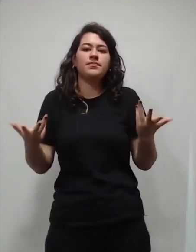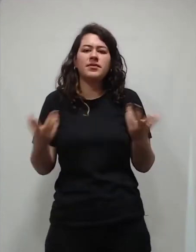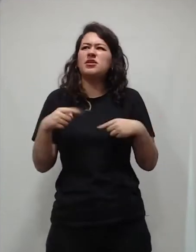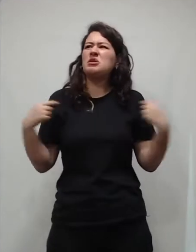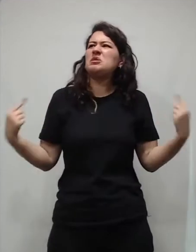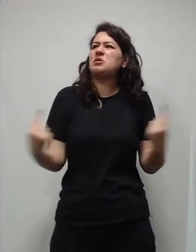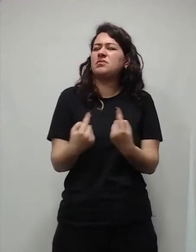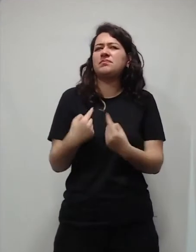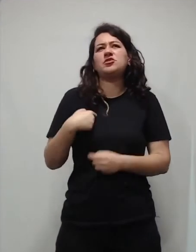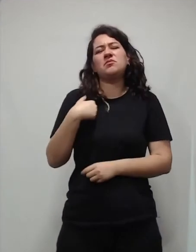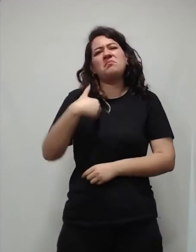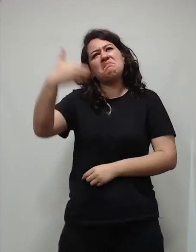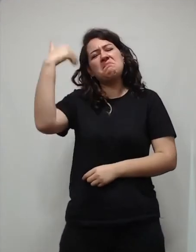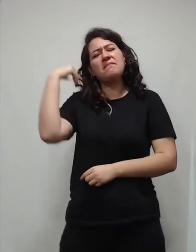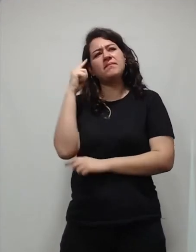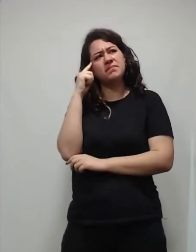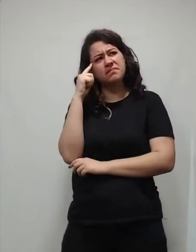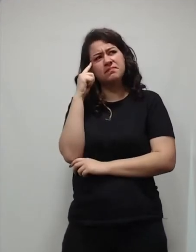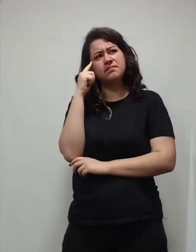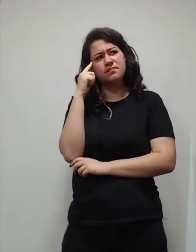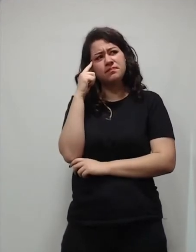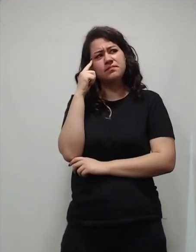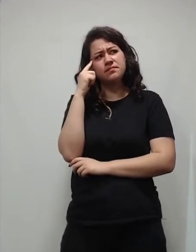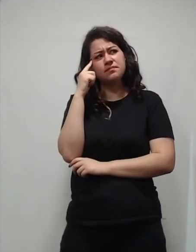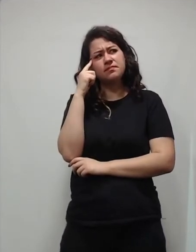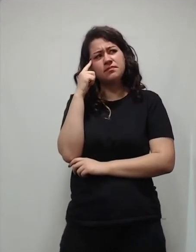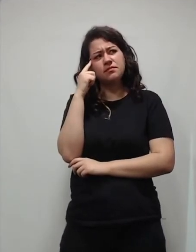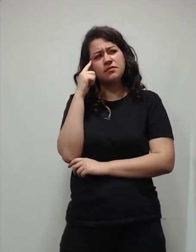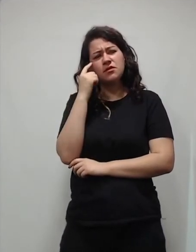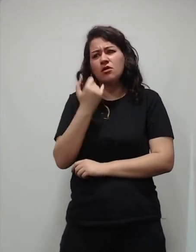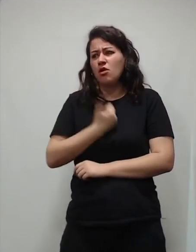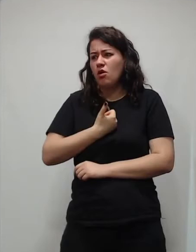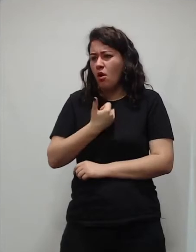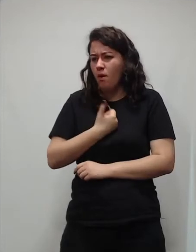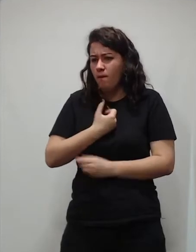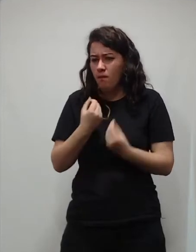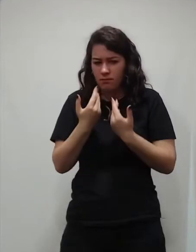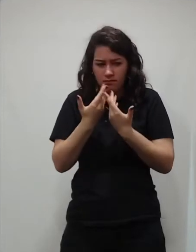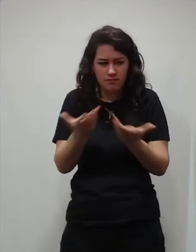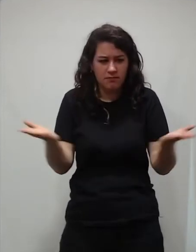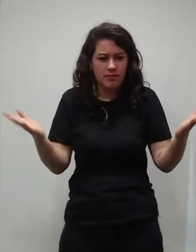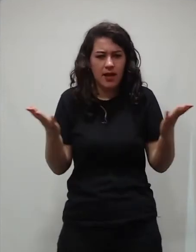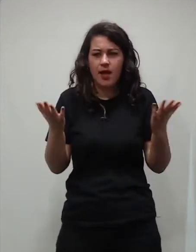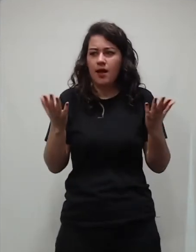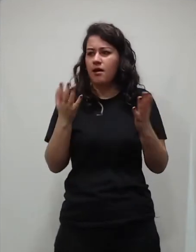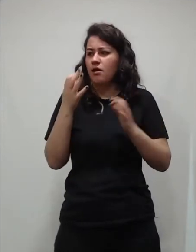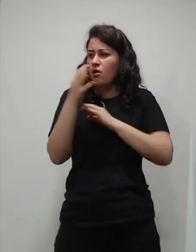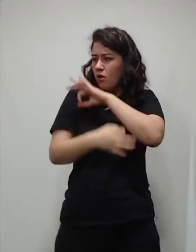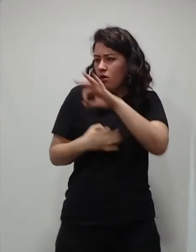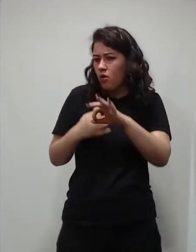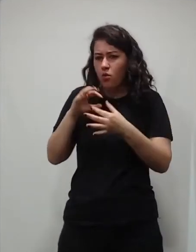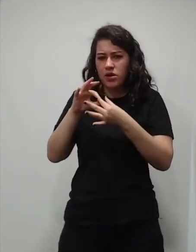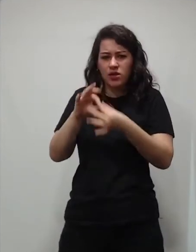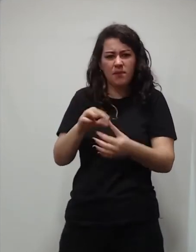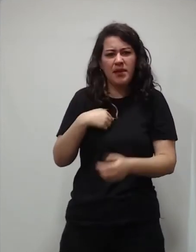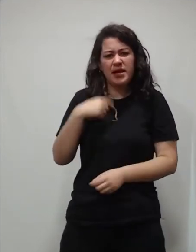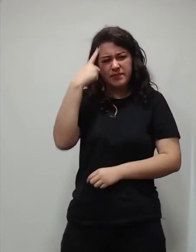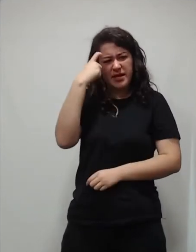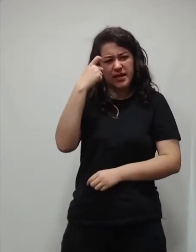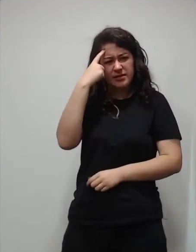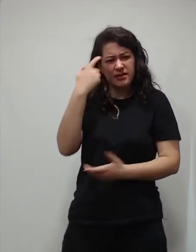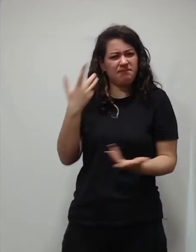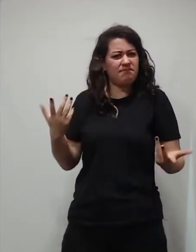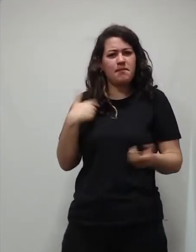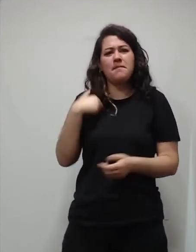Cuando pensaba en cómo compartir algo también de mi experiencia en esto, mi